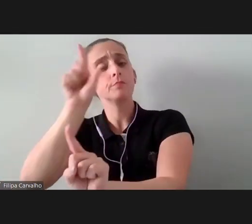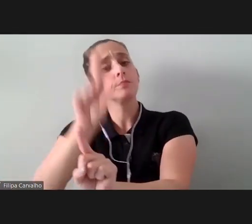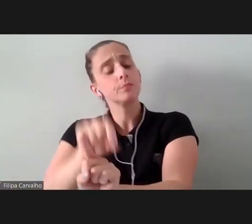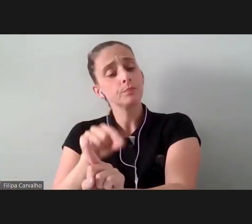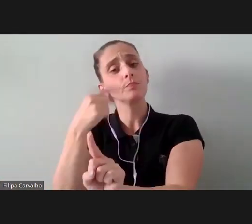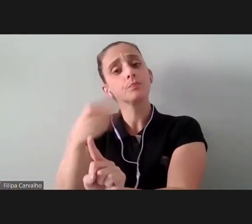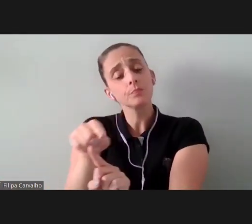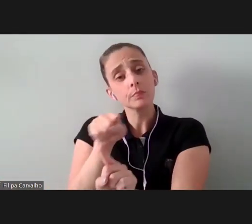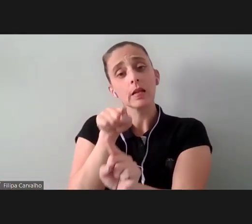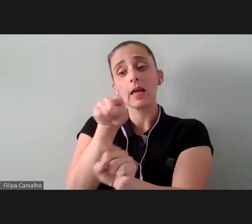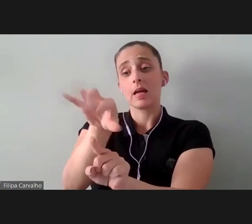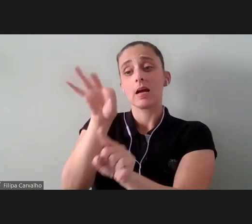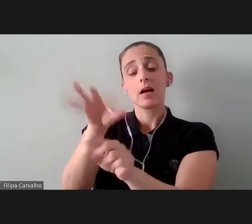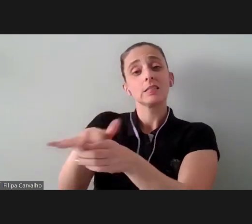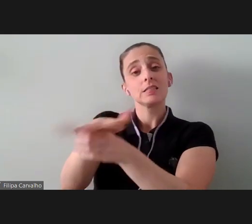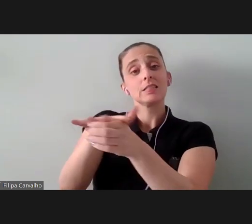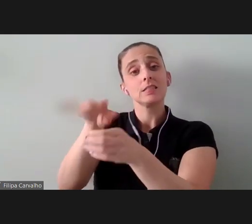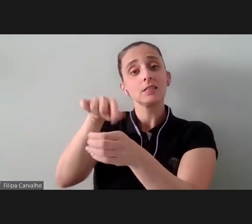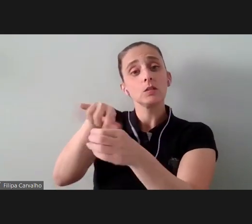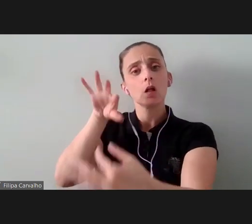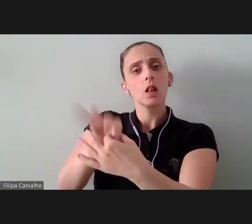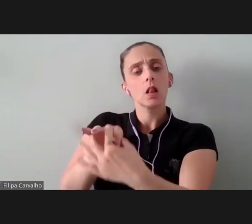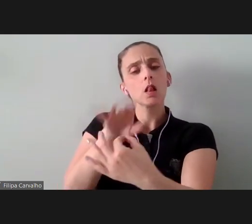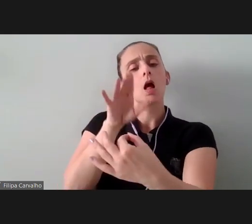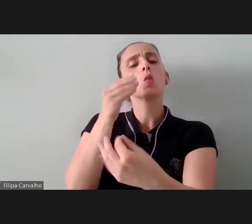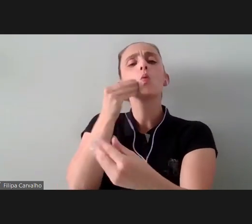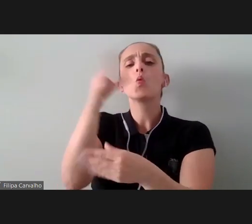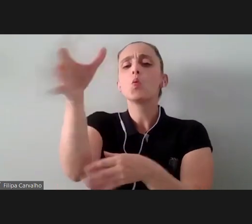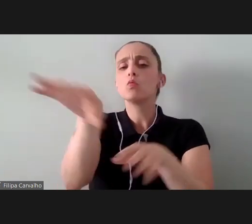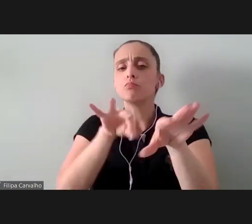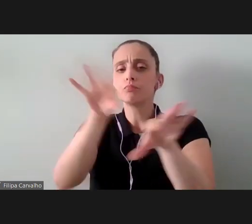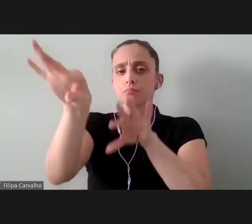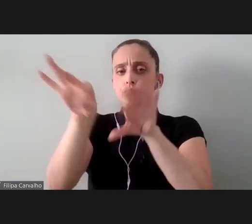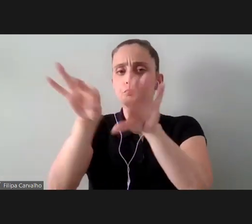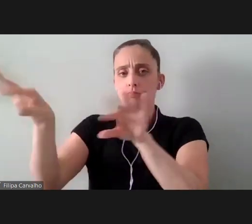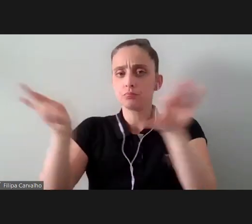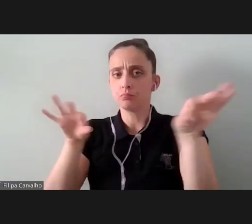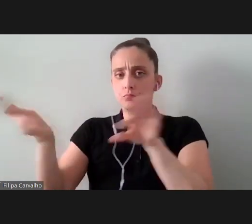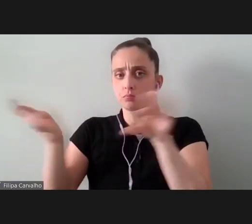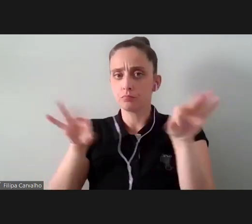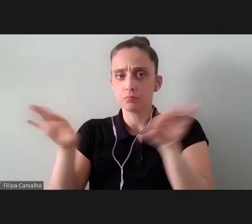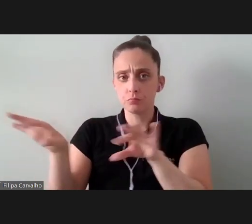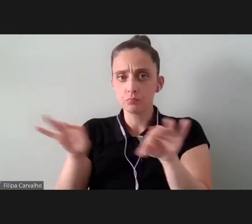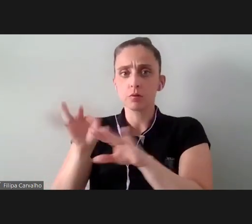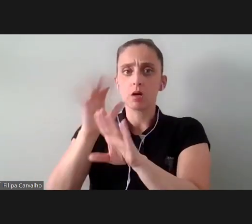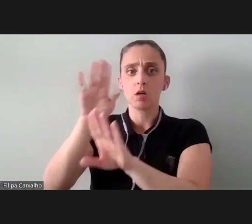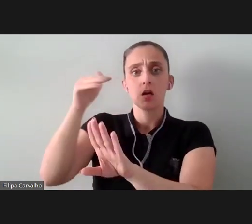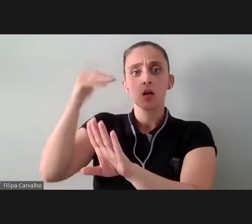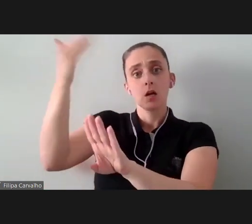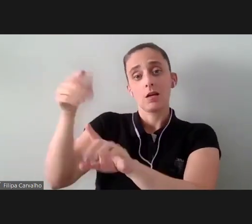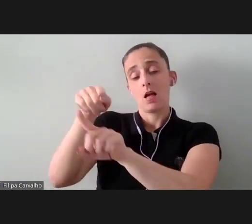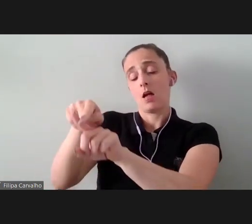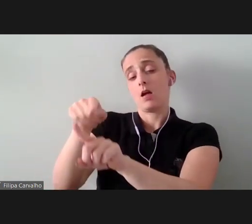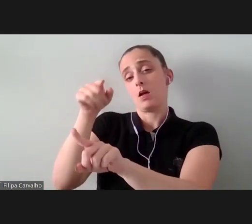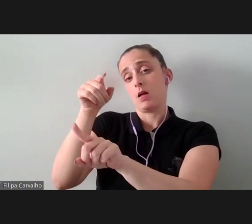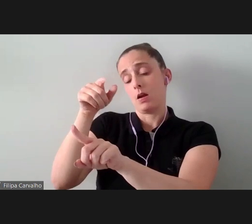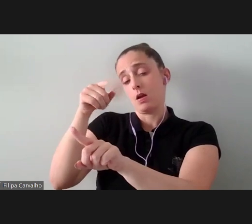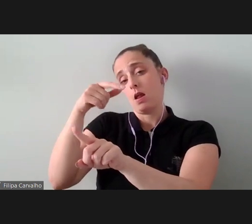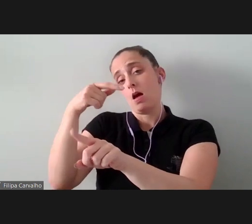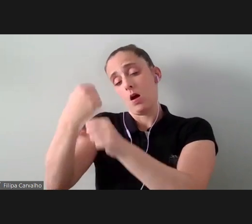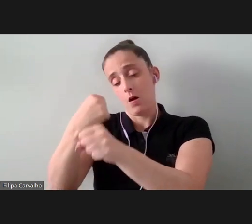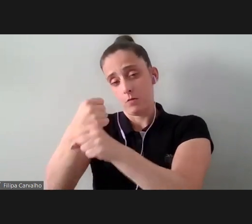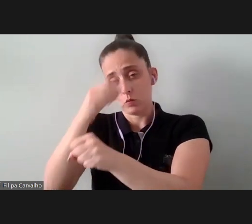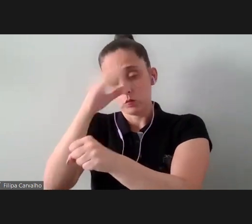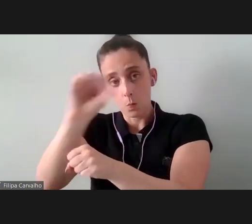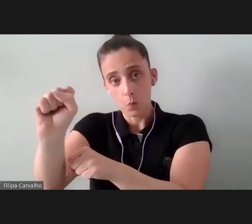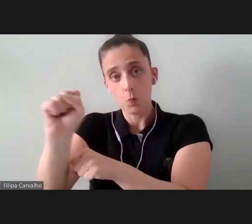dos processos de recrutamento e ingresso externo na função pública. Temos a